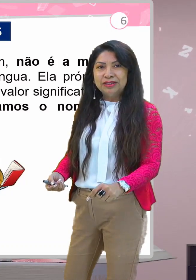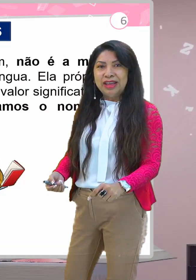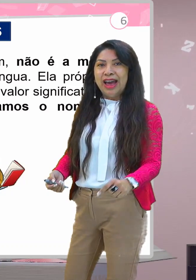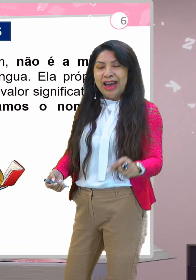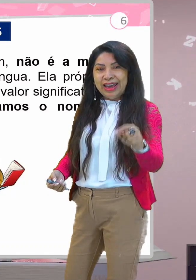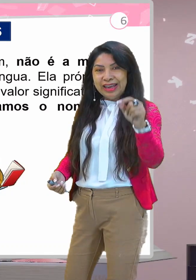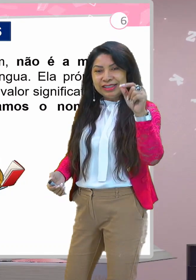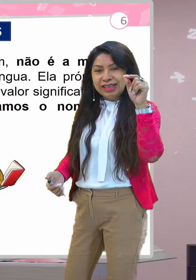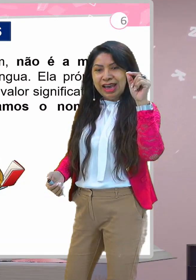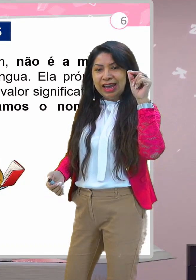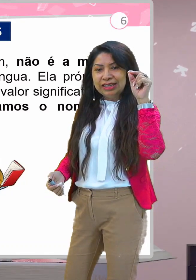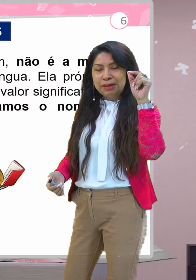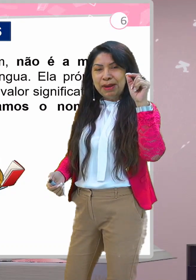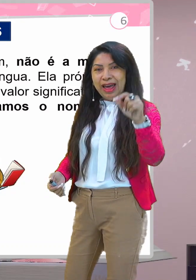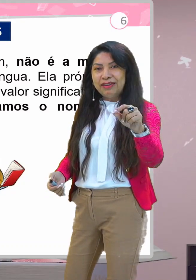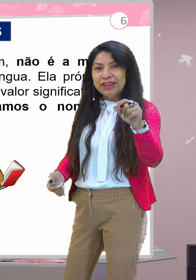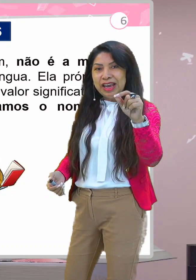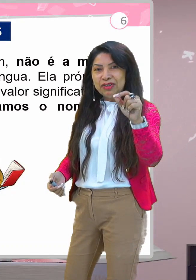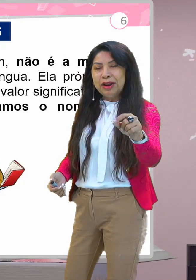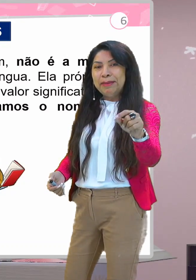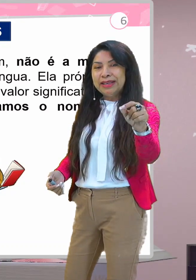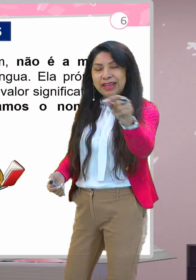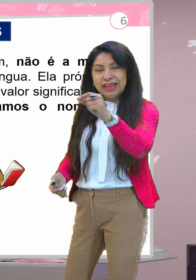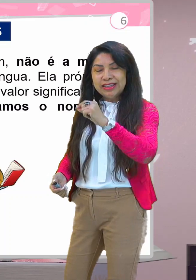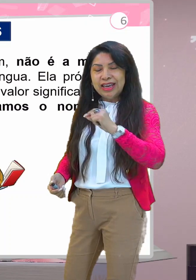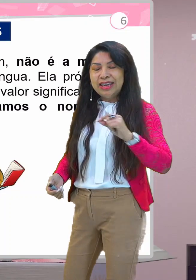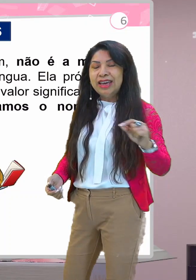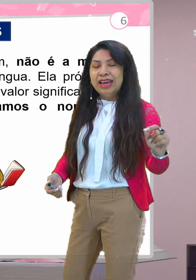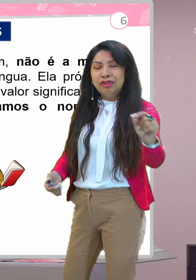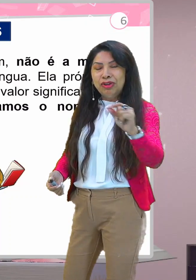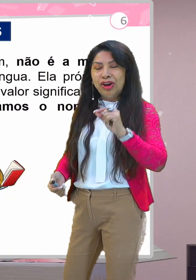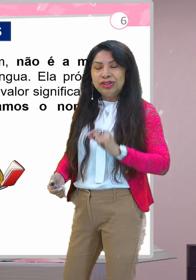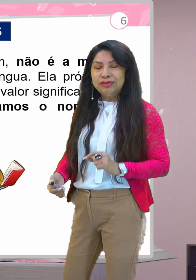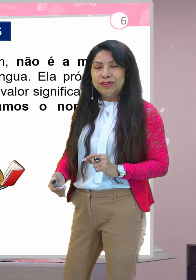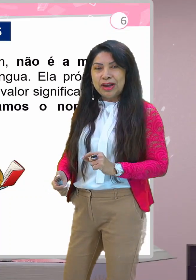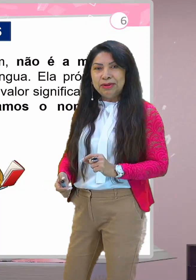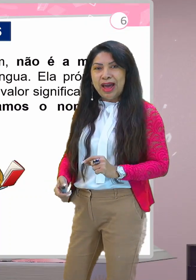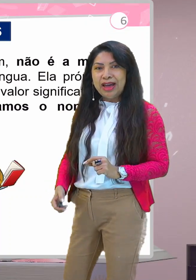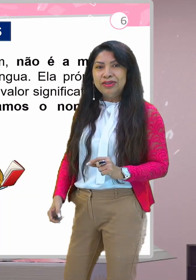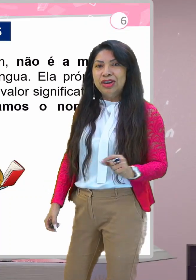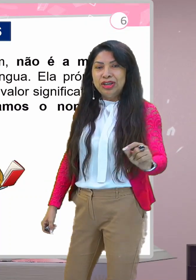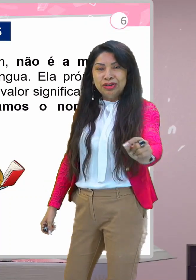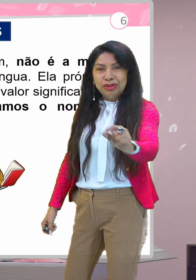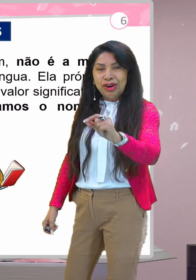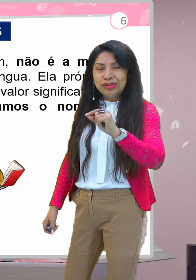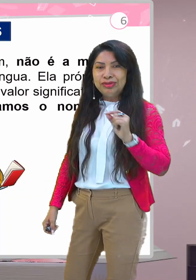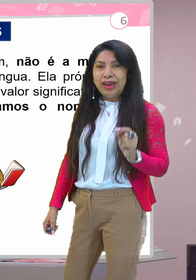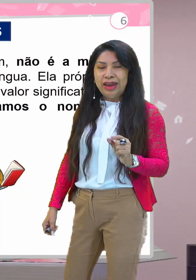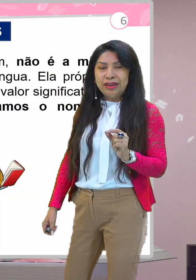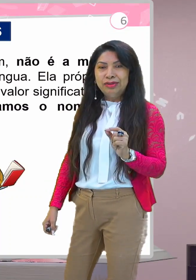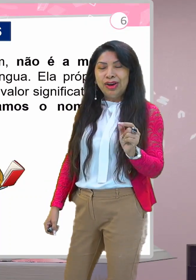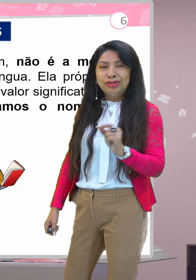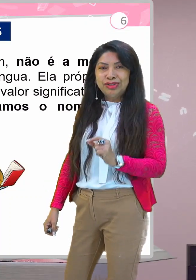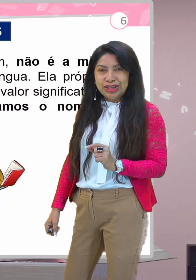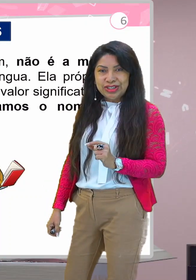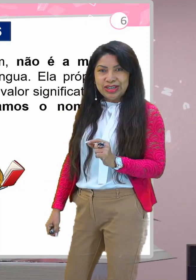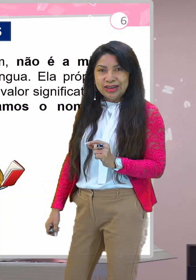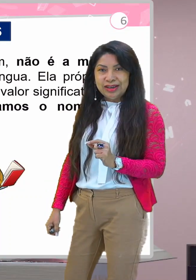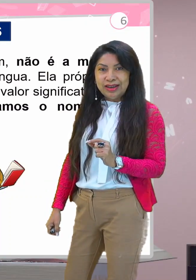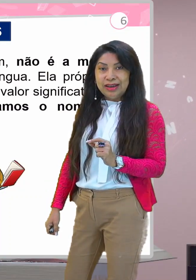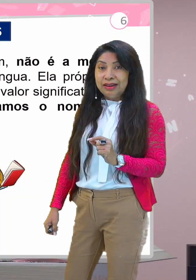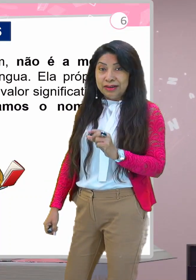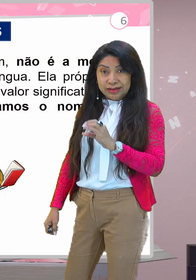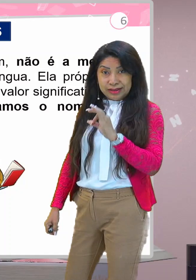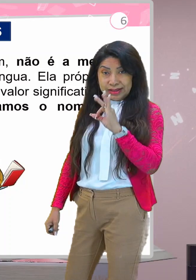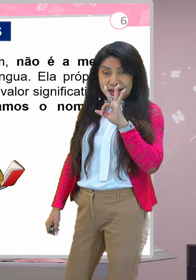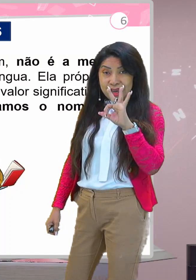significado a esse a essa palavra que agora pertence aí no nosso vocabulário e no nosso e no nosso dia a